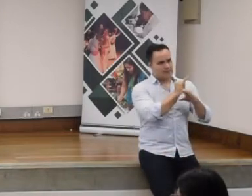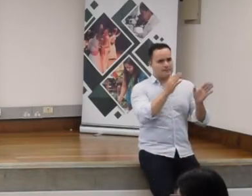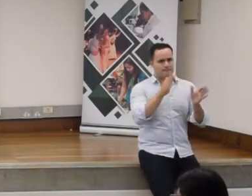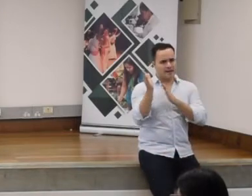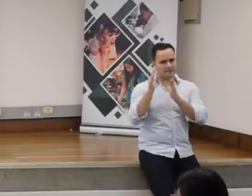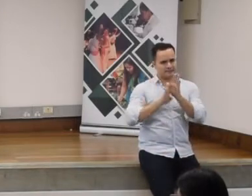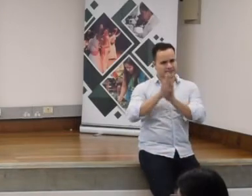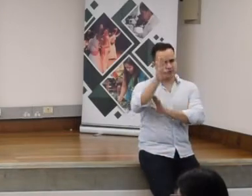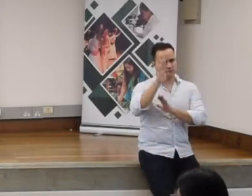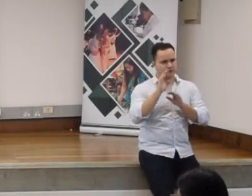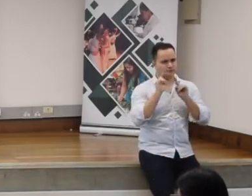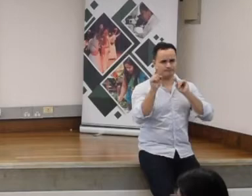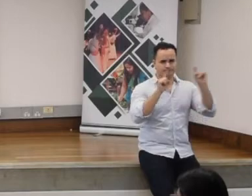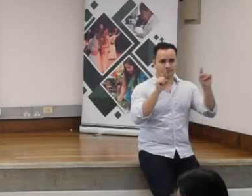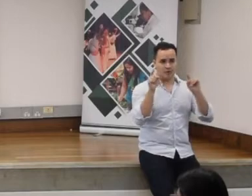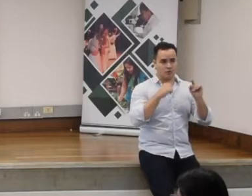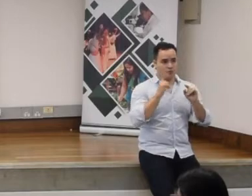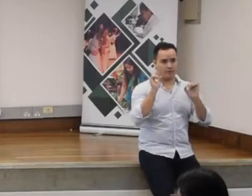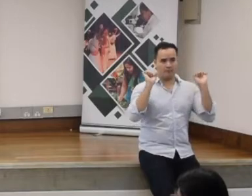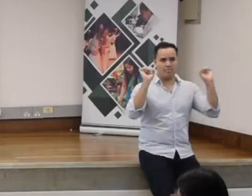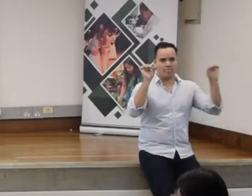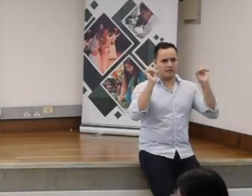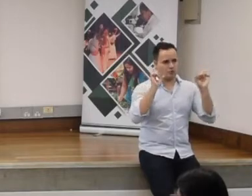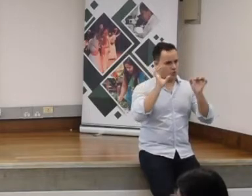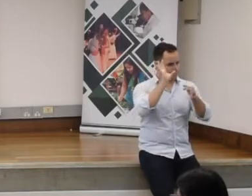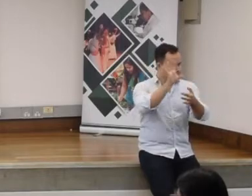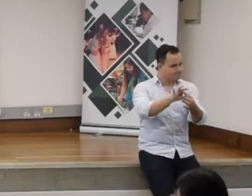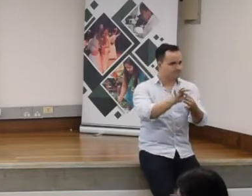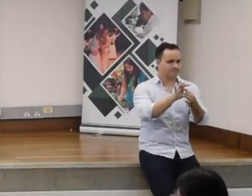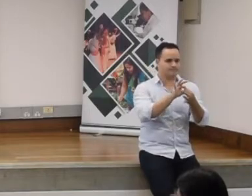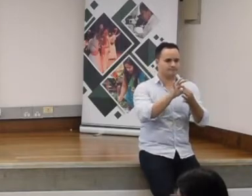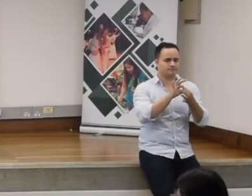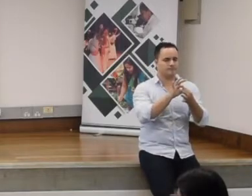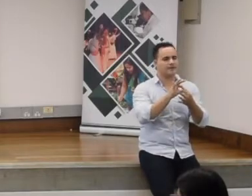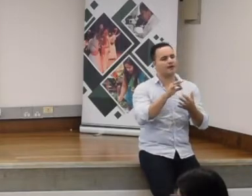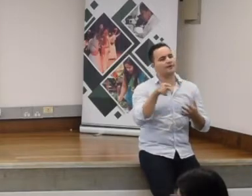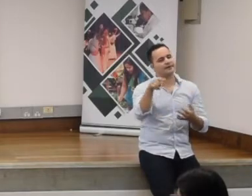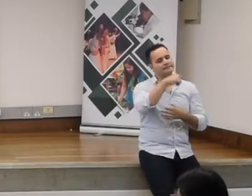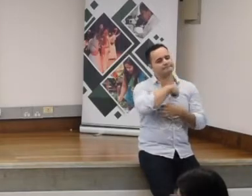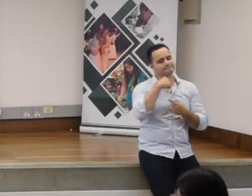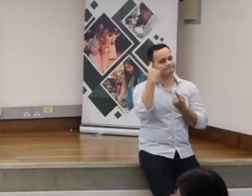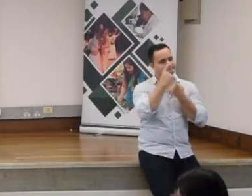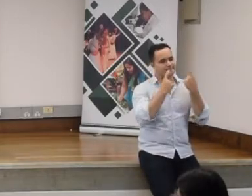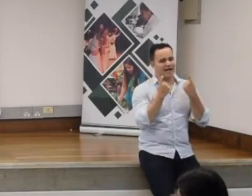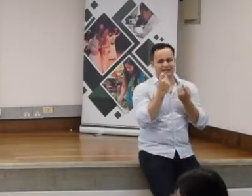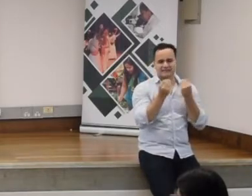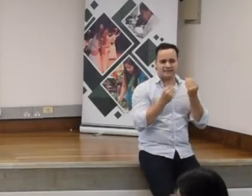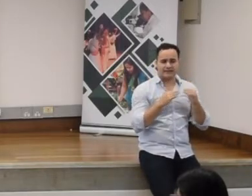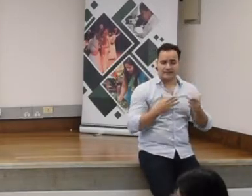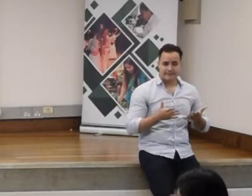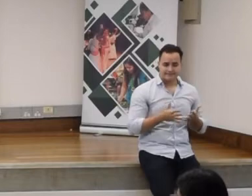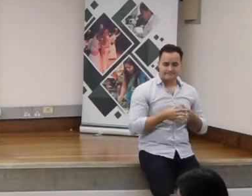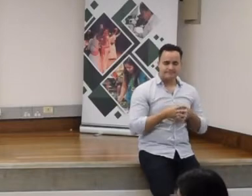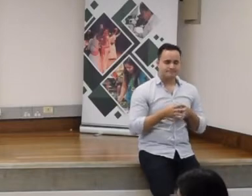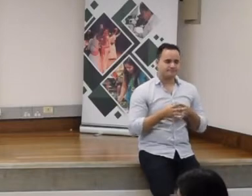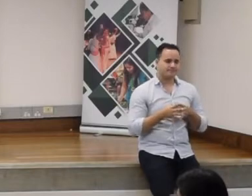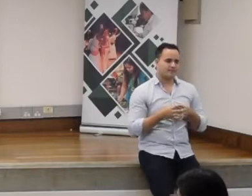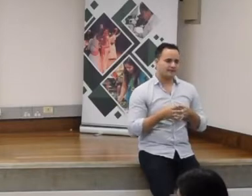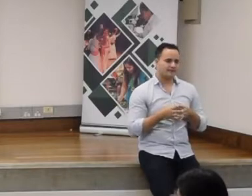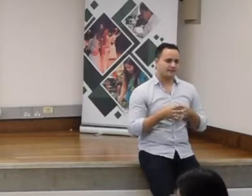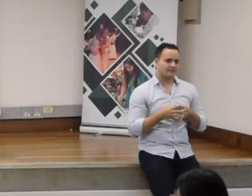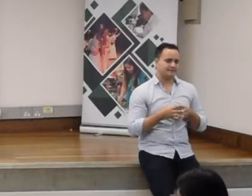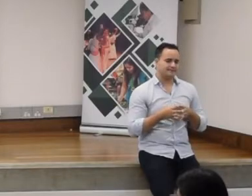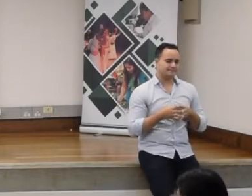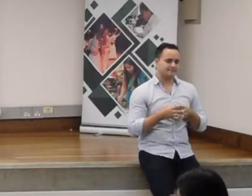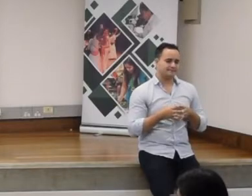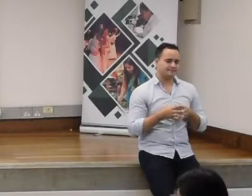la vicerrectora, que no podemos perder de vista. ¿Qué nos falta por hacer? Hay asuntos que